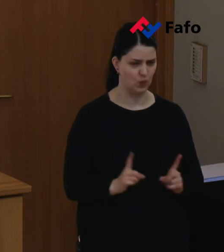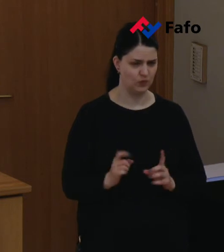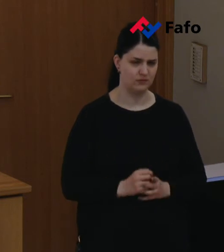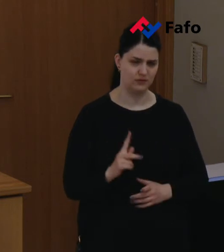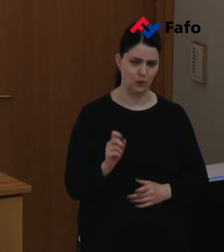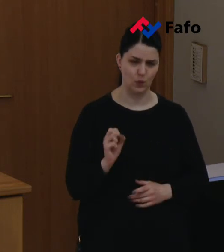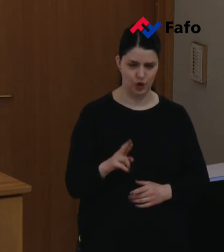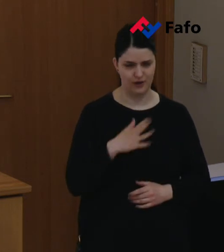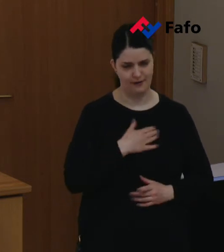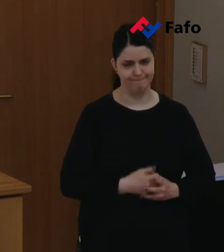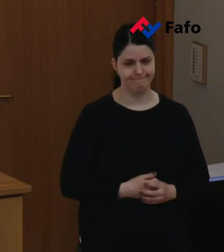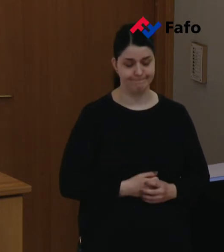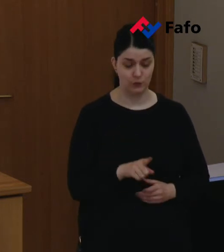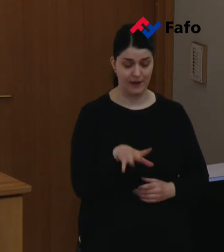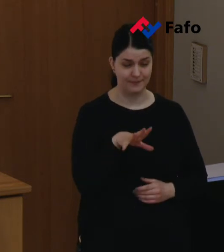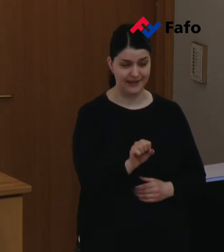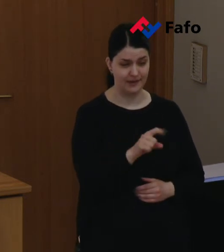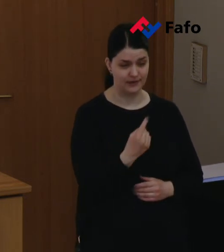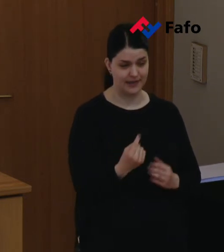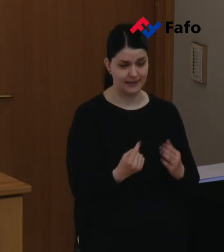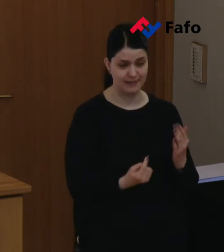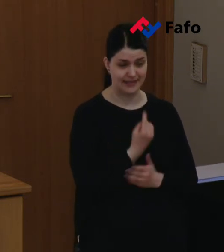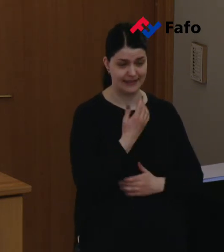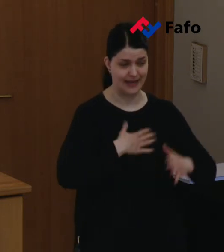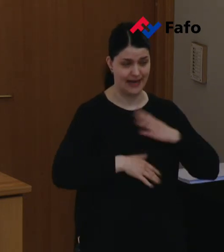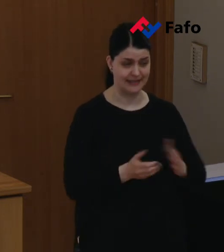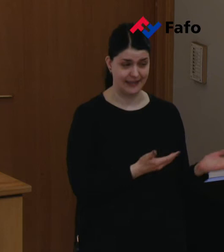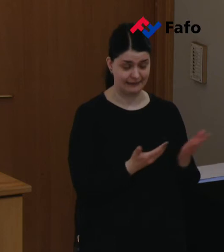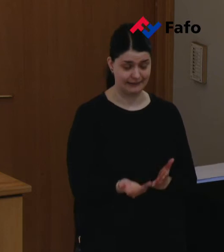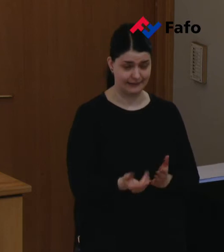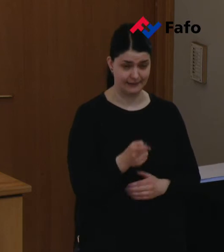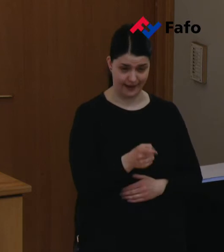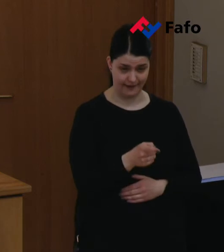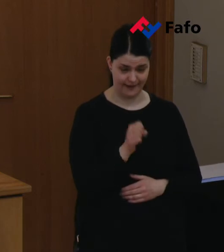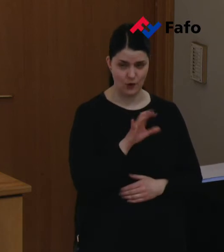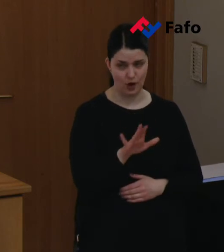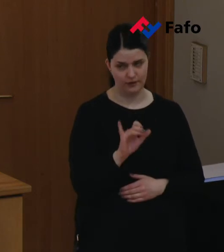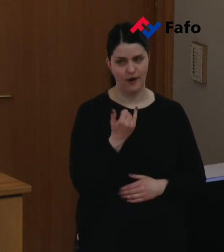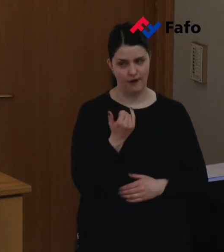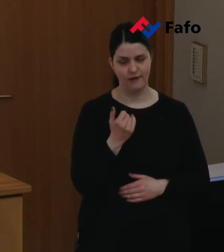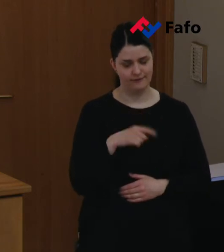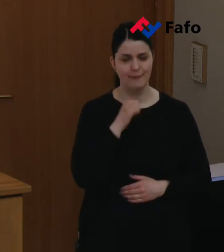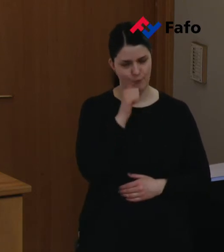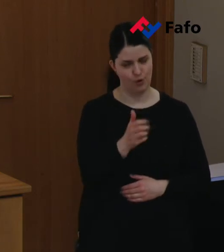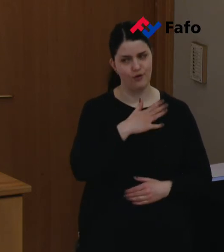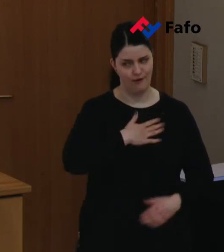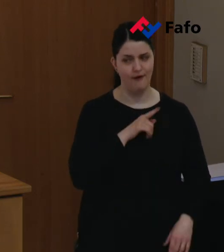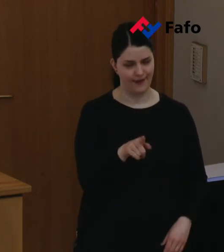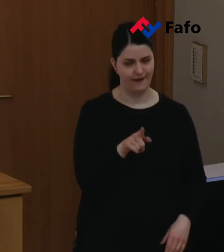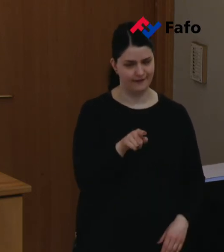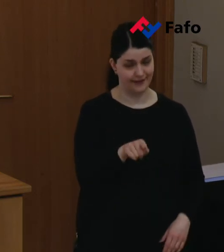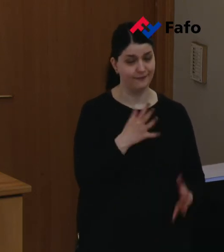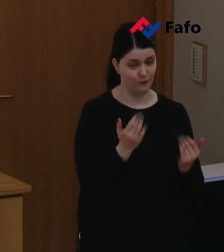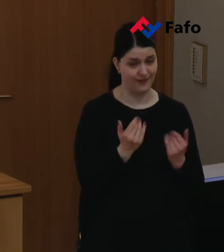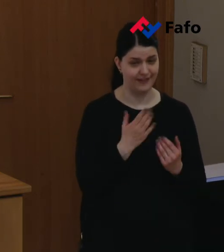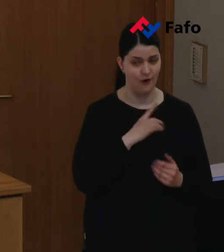Og så var det her med tilgang til spesialisthelsetjenesten. Det klart at vi burde hatt, det en forventning som vi